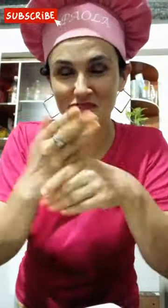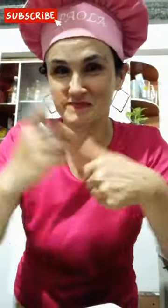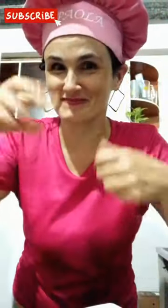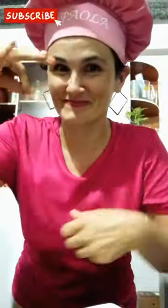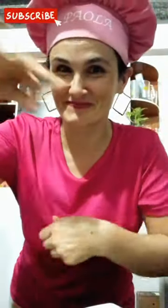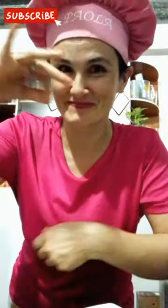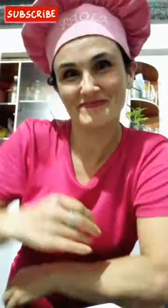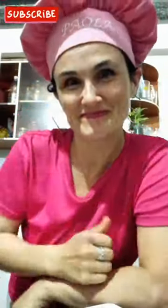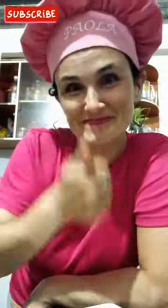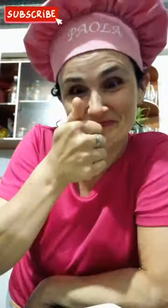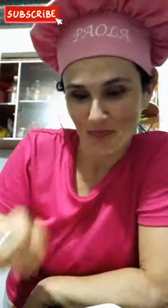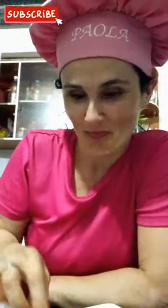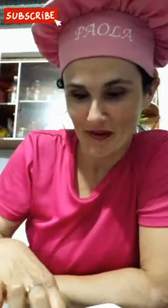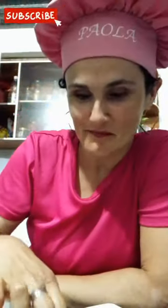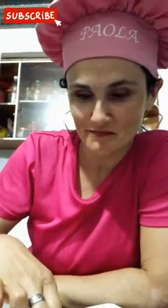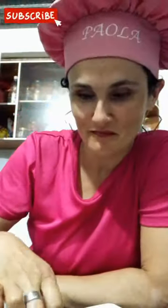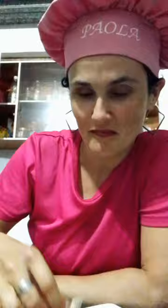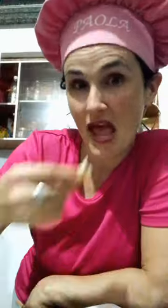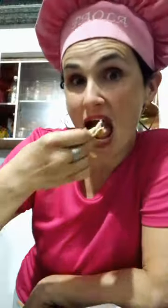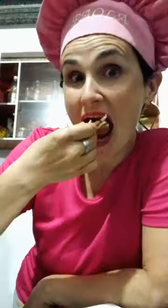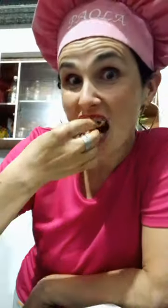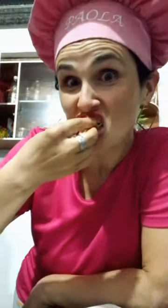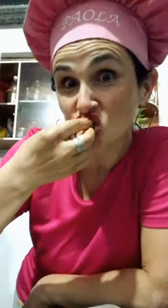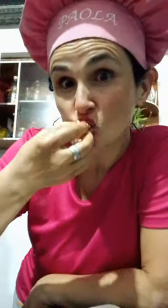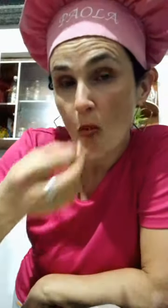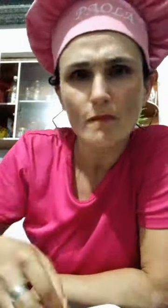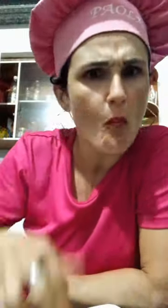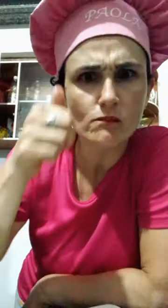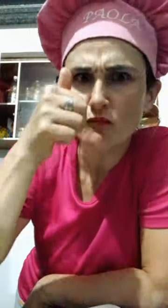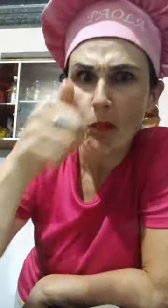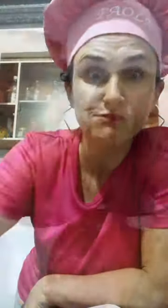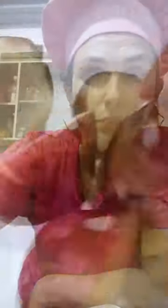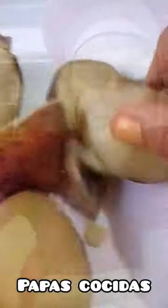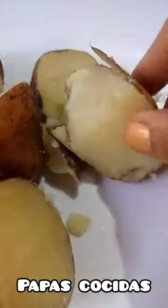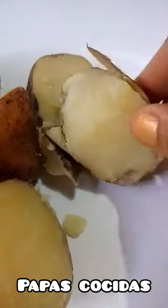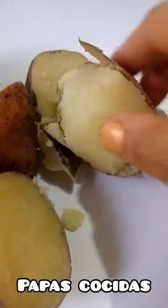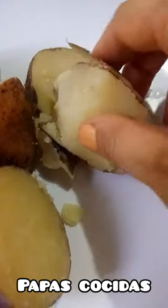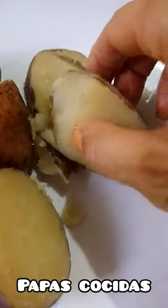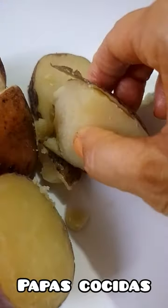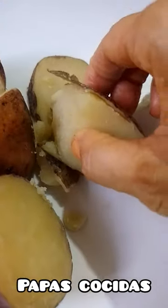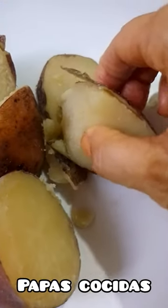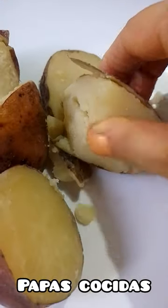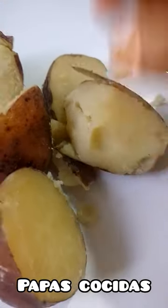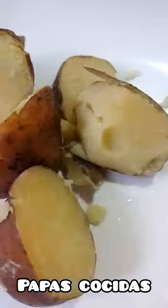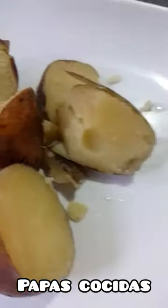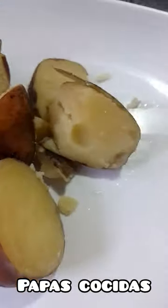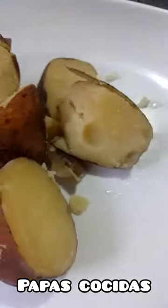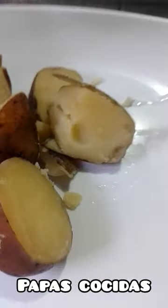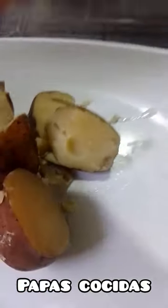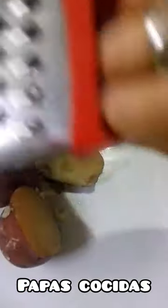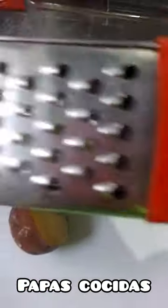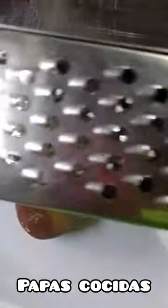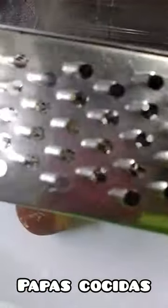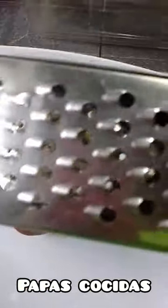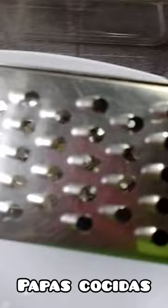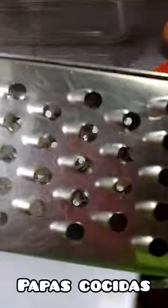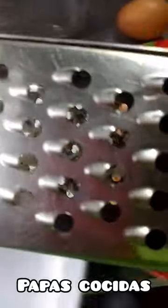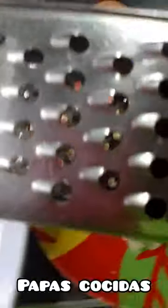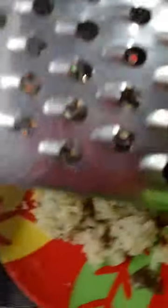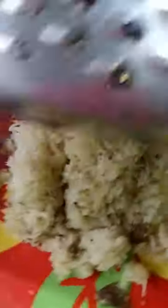video, compartan, suscríbanse y dale like. ¡Mmm, buenísima! Acá tengo ya papas cocinadas, las vamos a